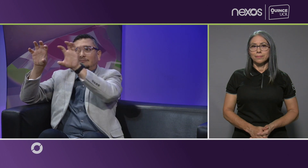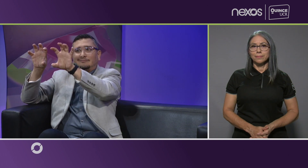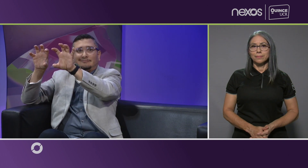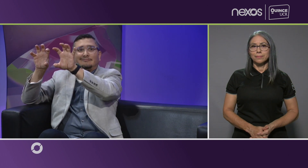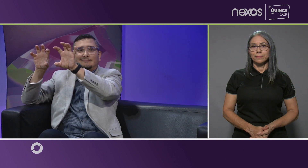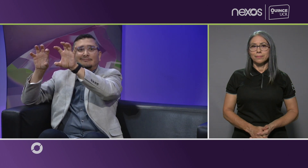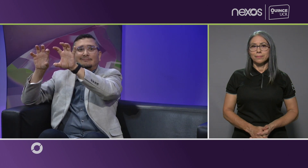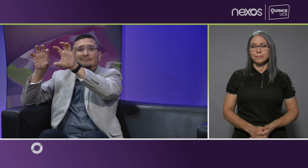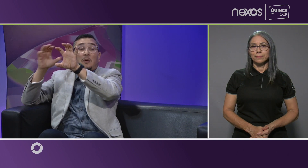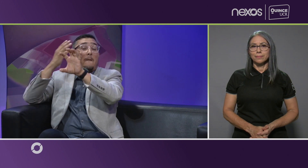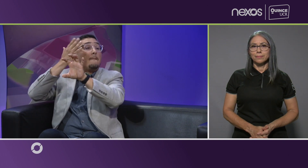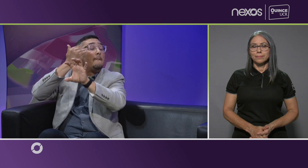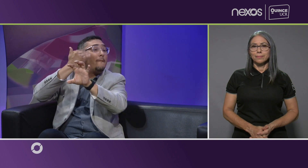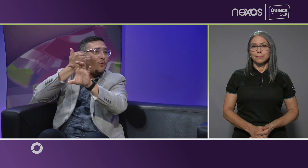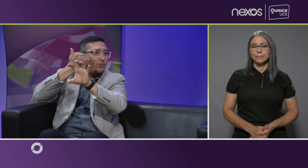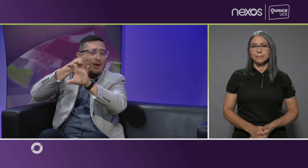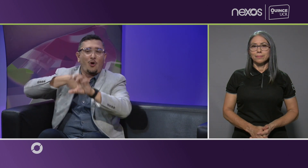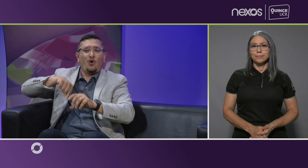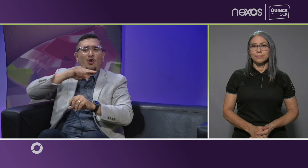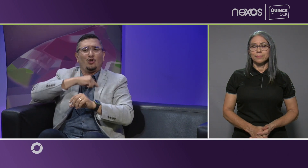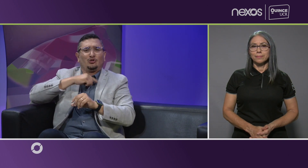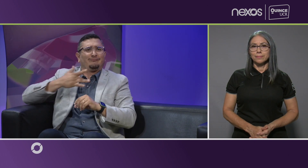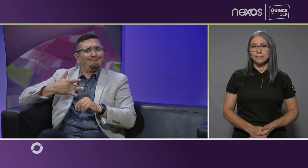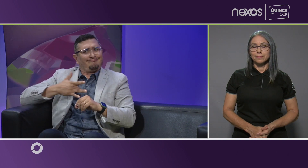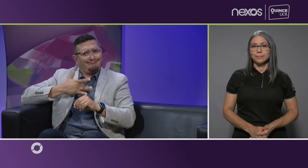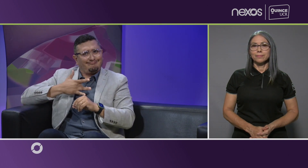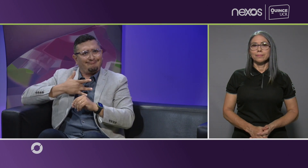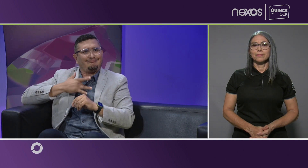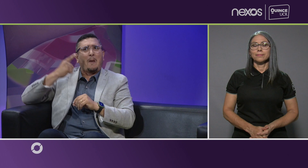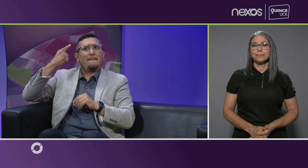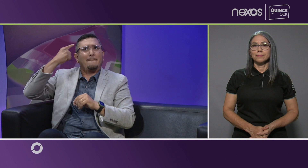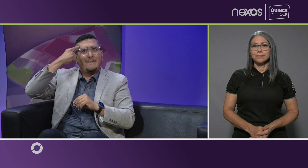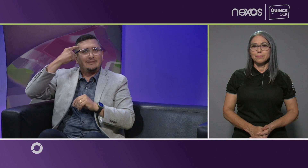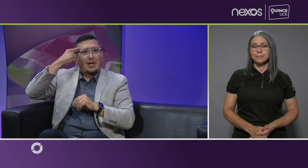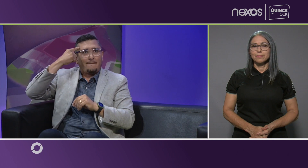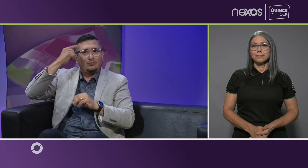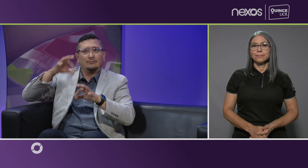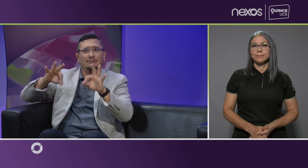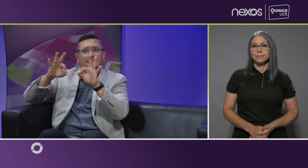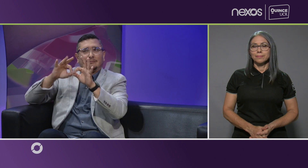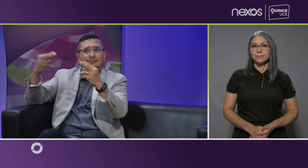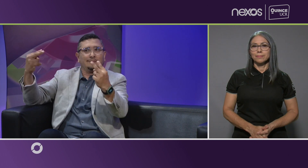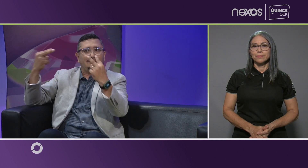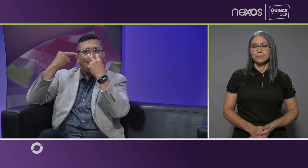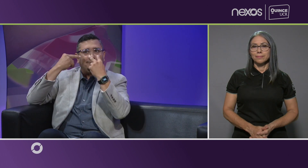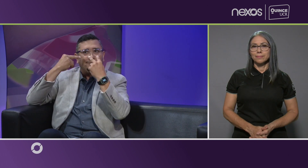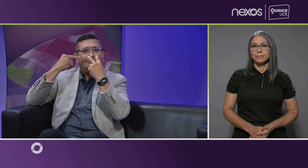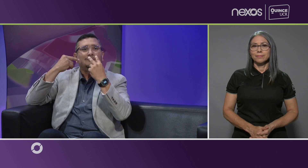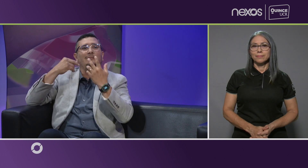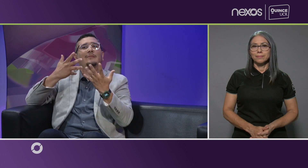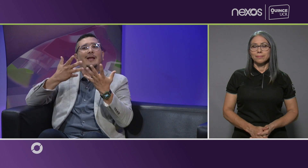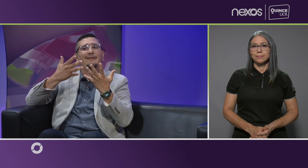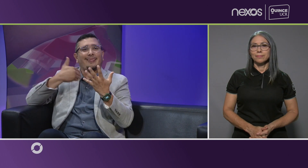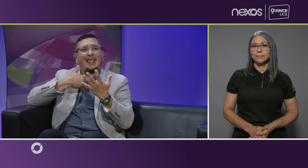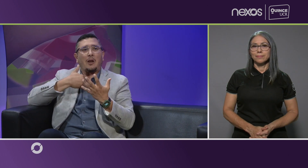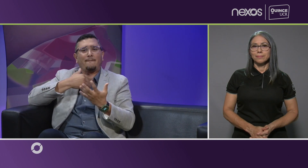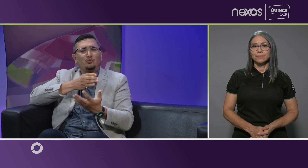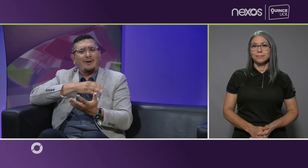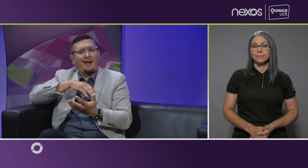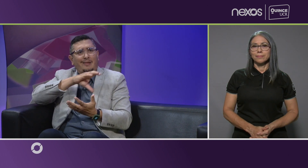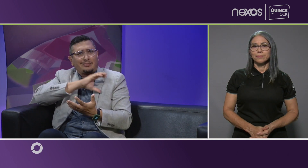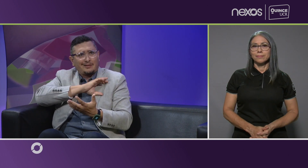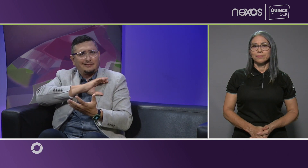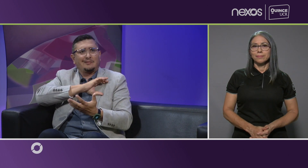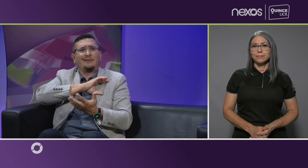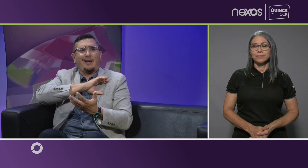específico y de igual forma debería tener el de las personas sordas. Y nosotros sentimos y pensamos que es muy importante